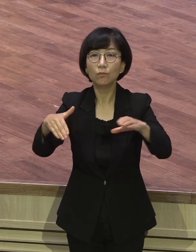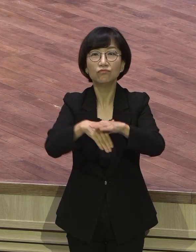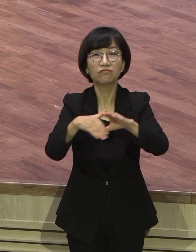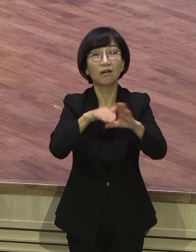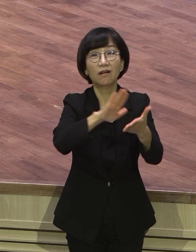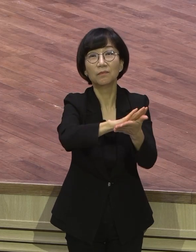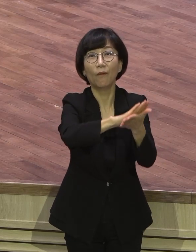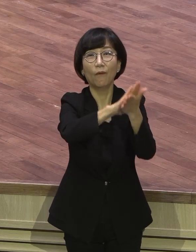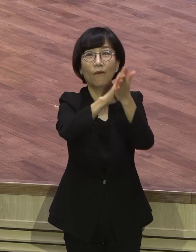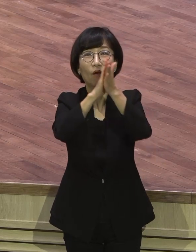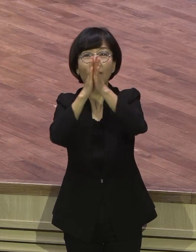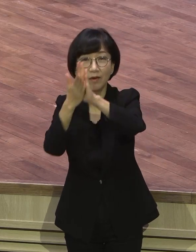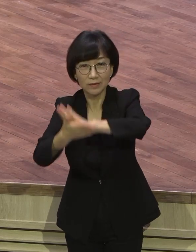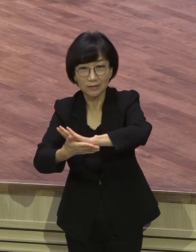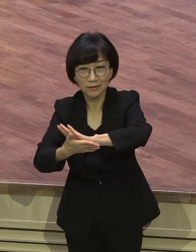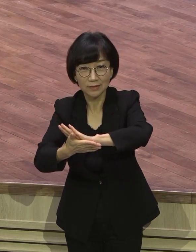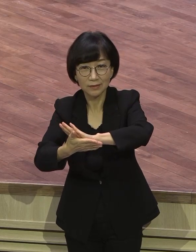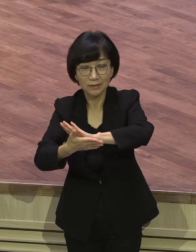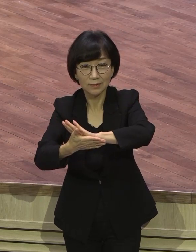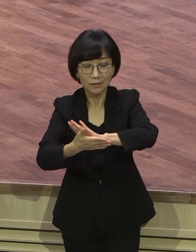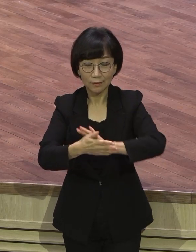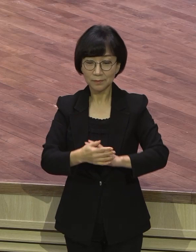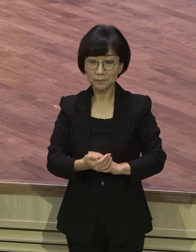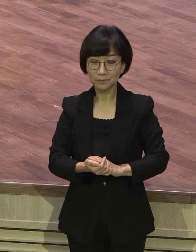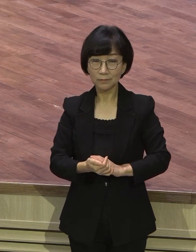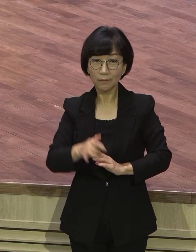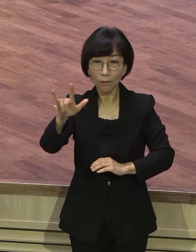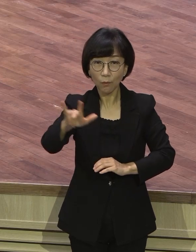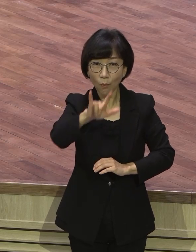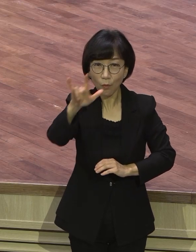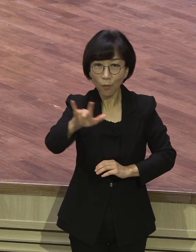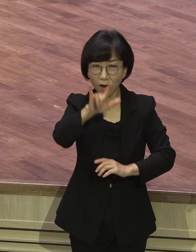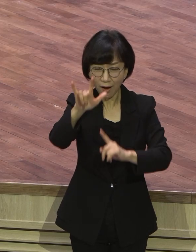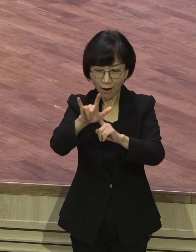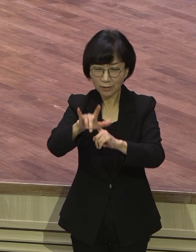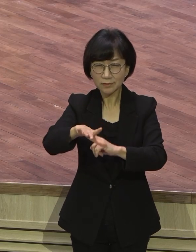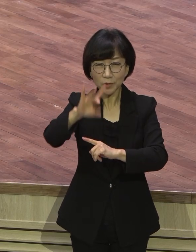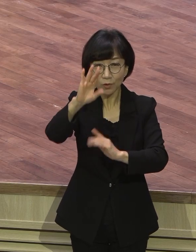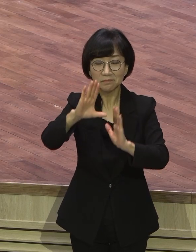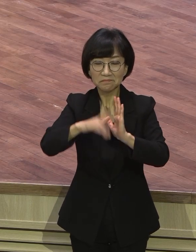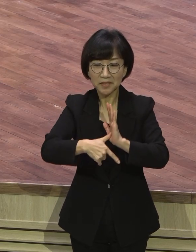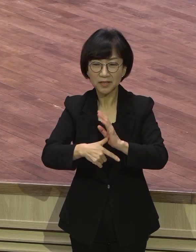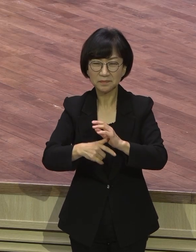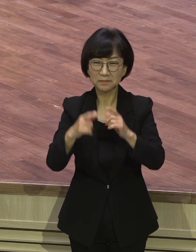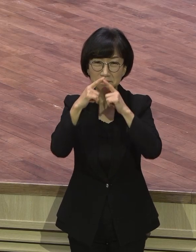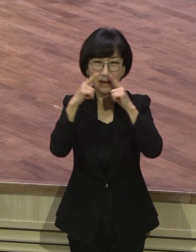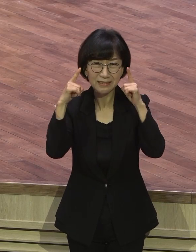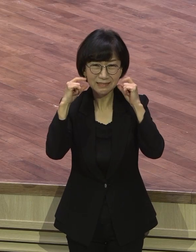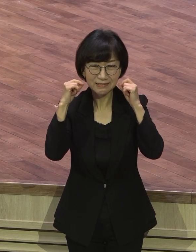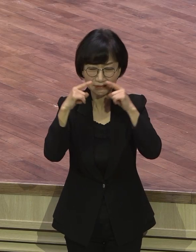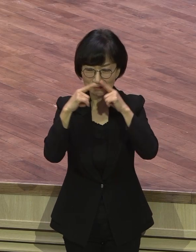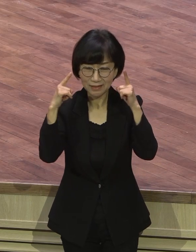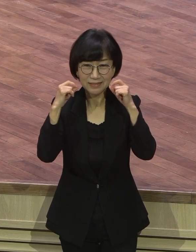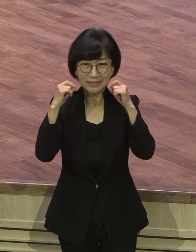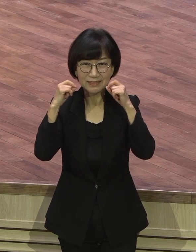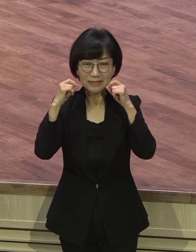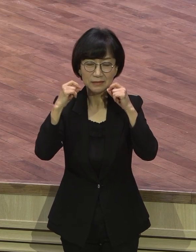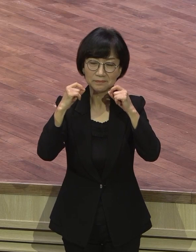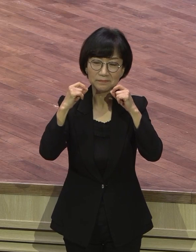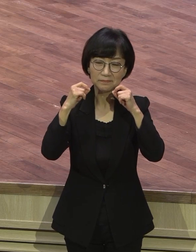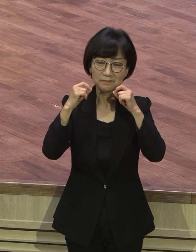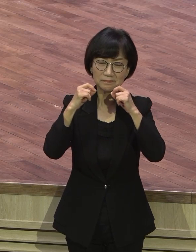이 이전과 이후로 문화가 확 바뀌고 있어요. 처음에는 마스크 쓴다 이것 자체를